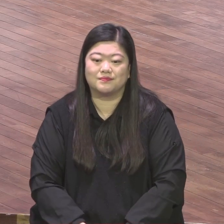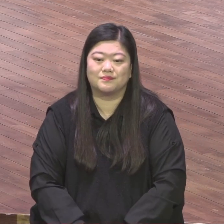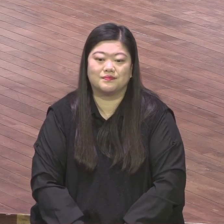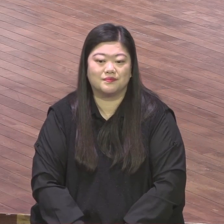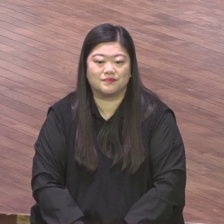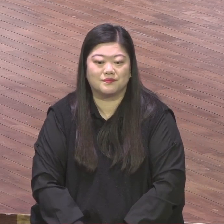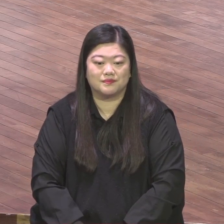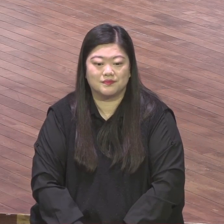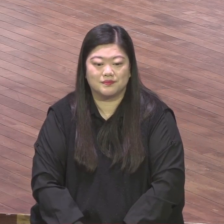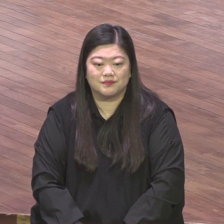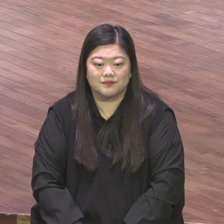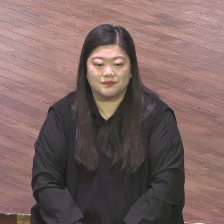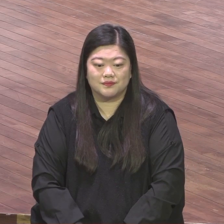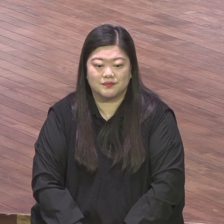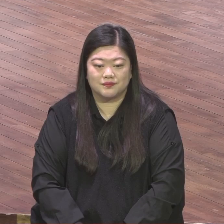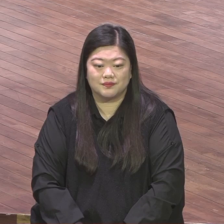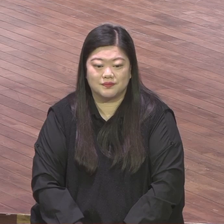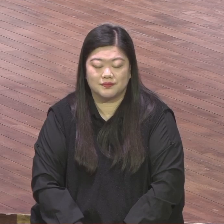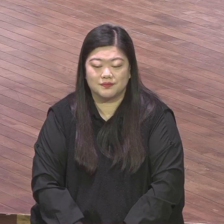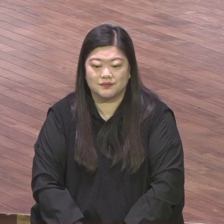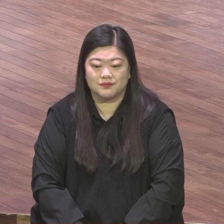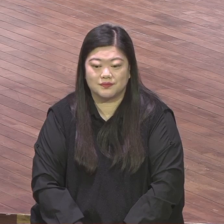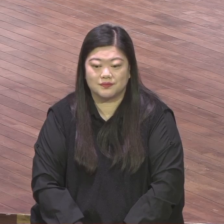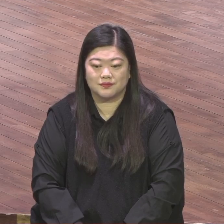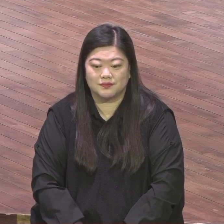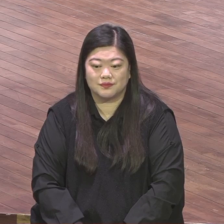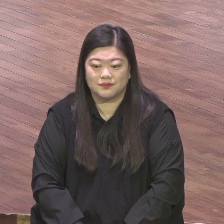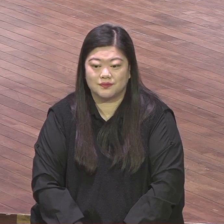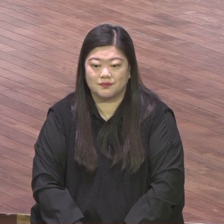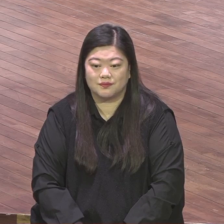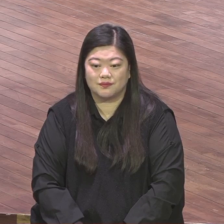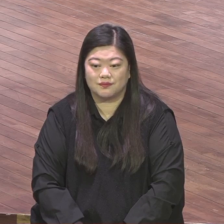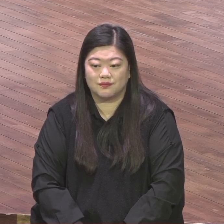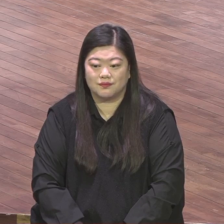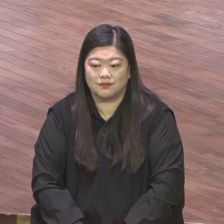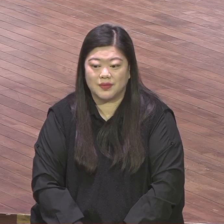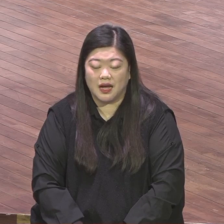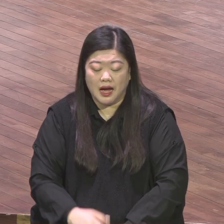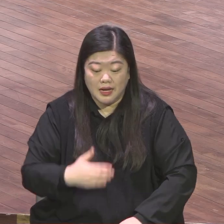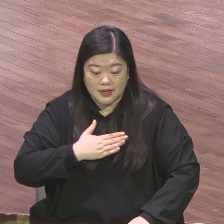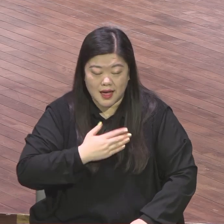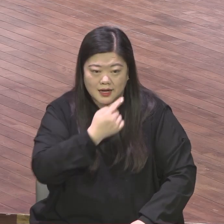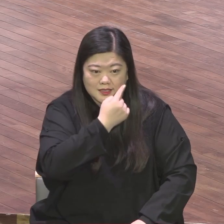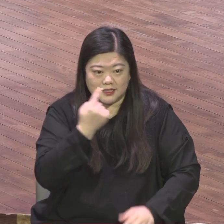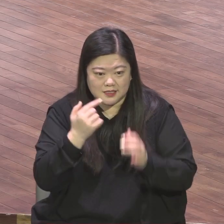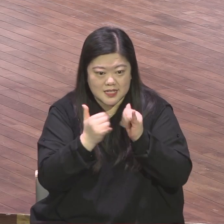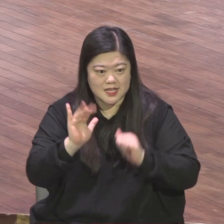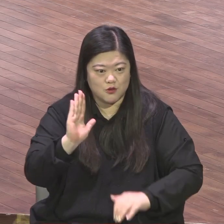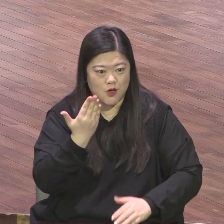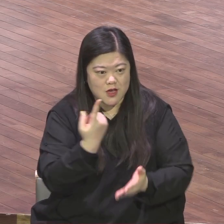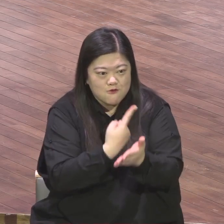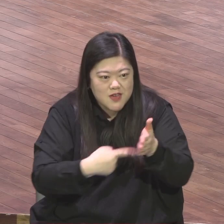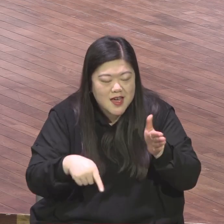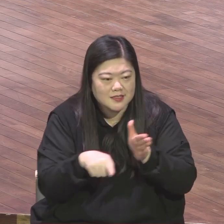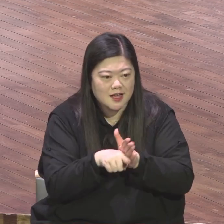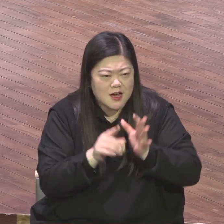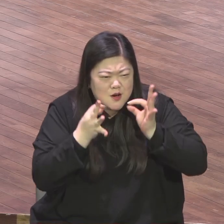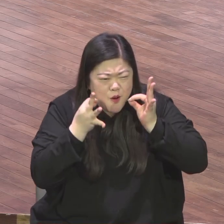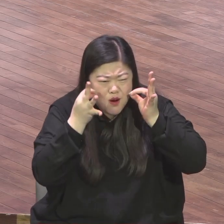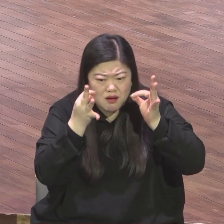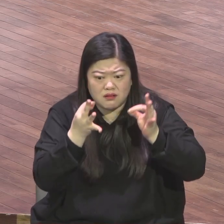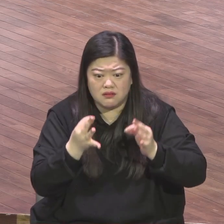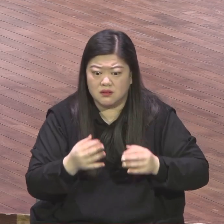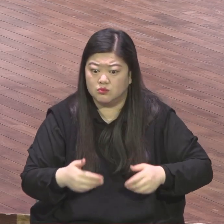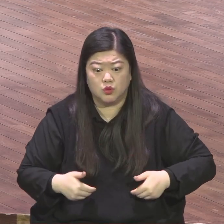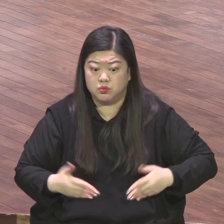그렇기 때문에 정인된 삶을 그냥 전 저절로 되게 돼 있어요. 성령의 인도 받으면